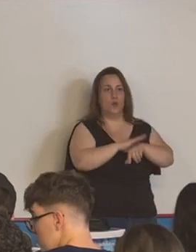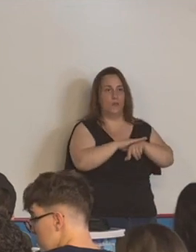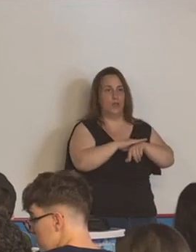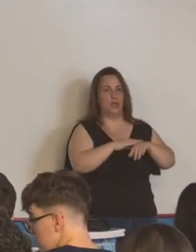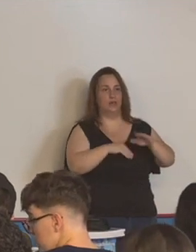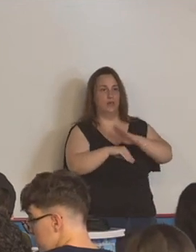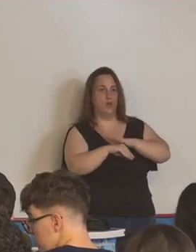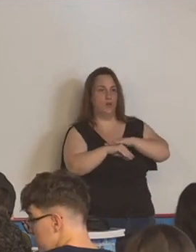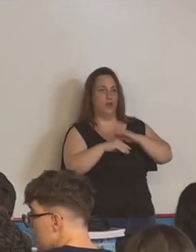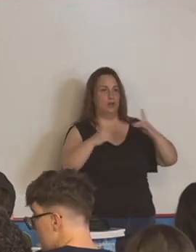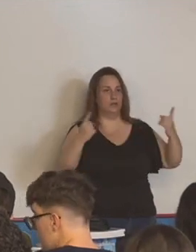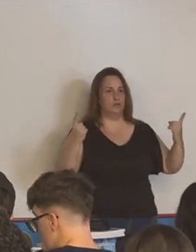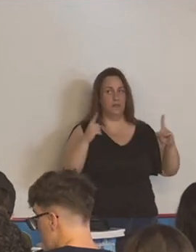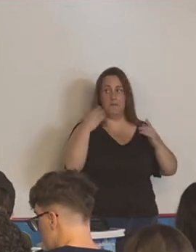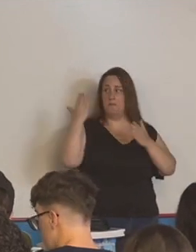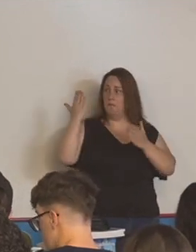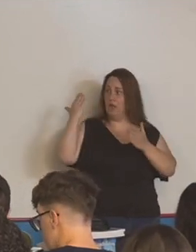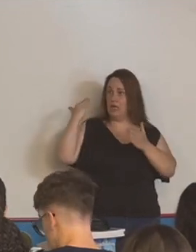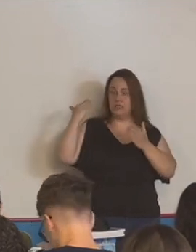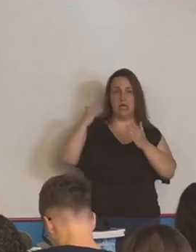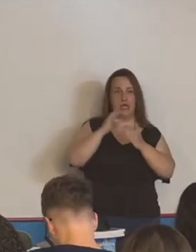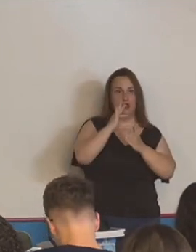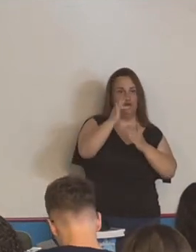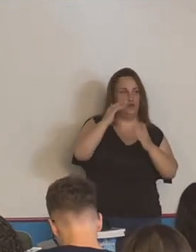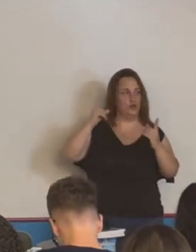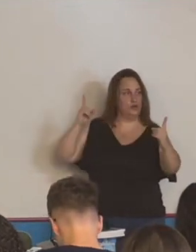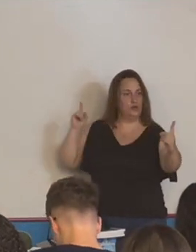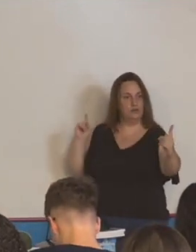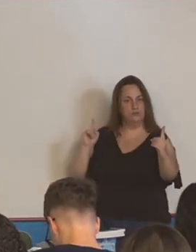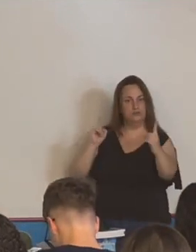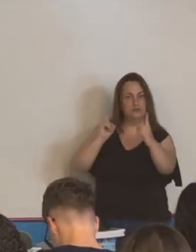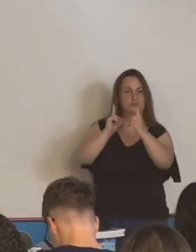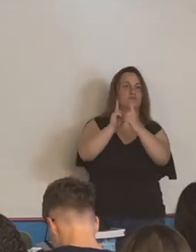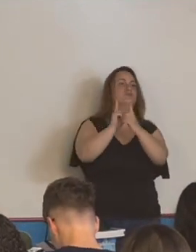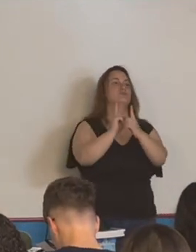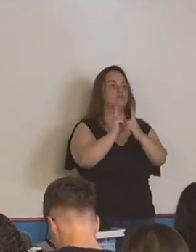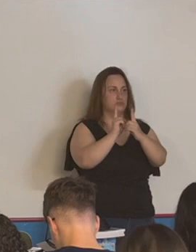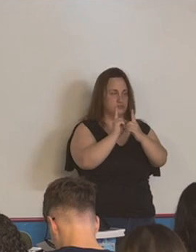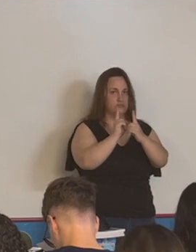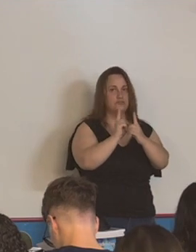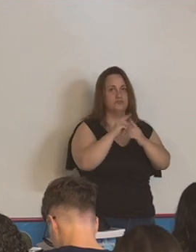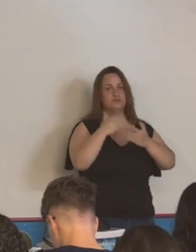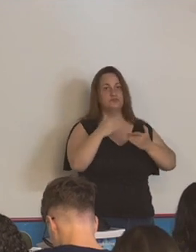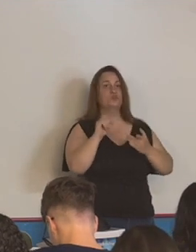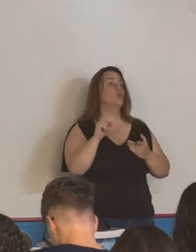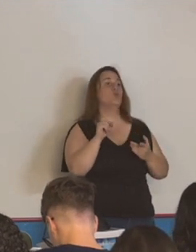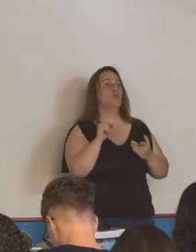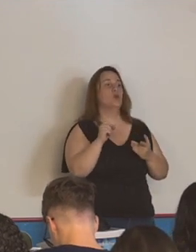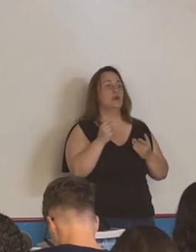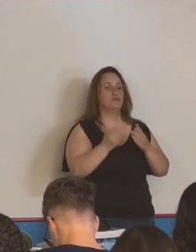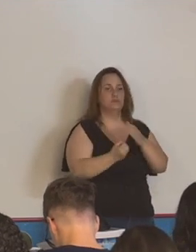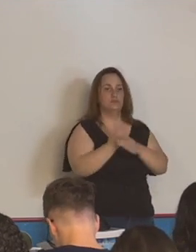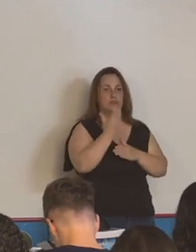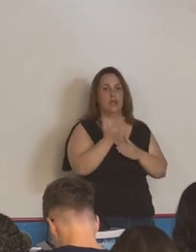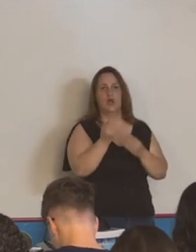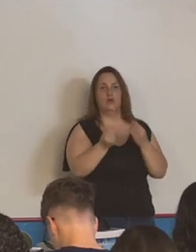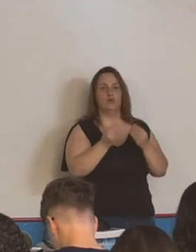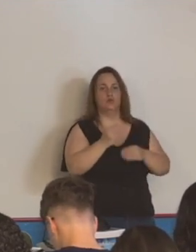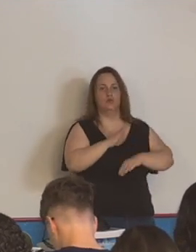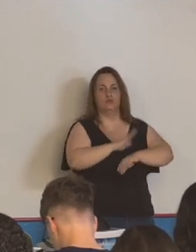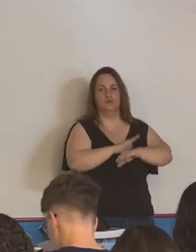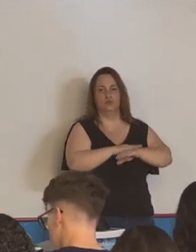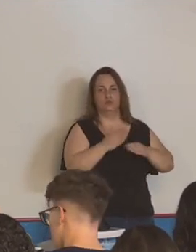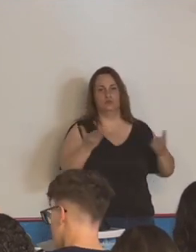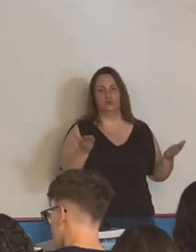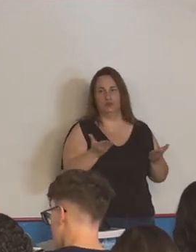Usar a pintura para pegar uma paisagem medieval, trazer essa paisagem para hoje em dia, né? E com